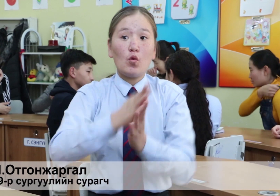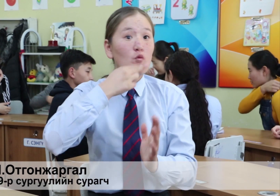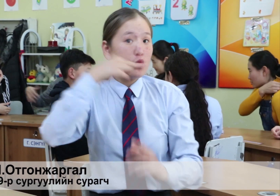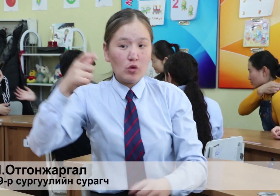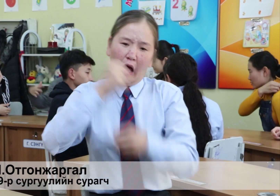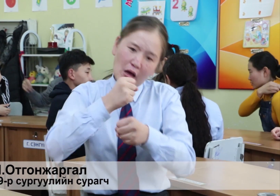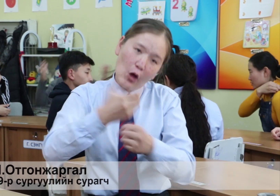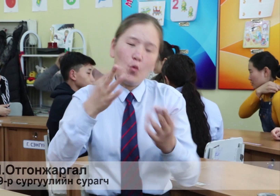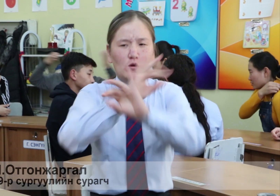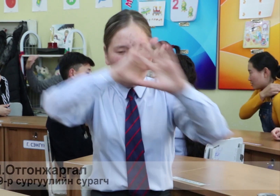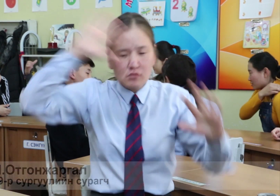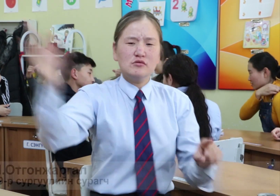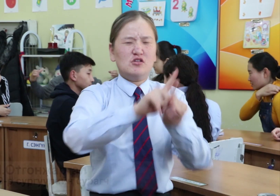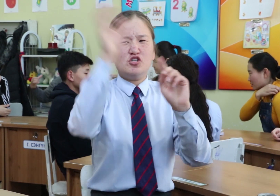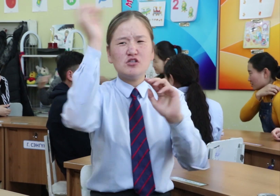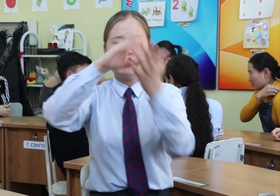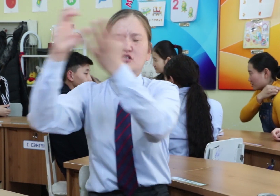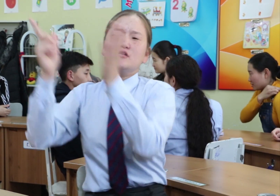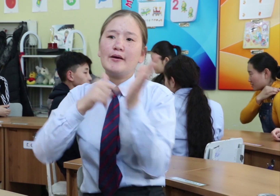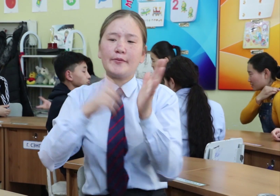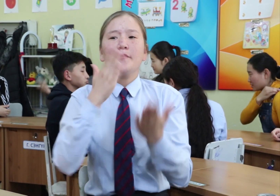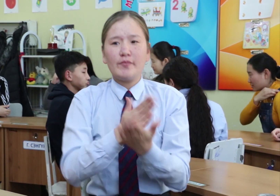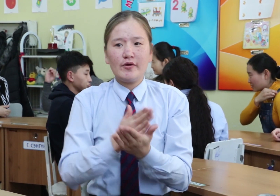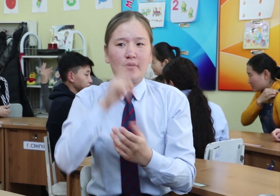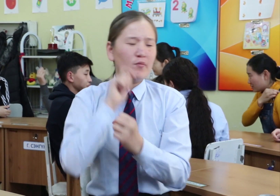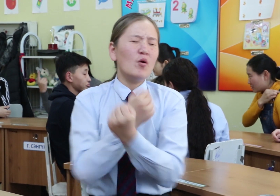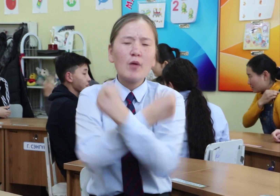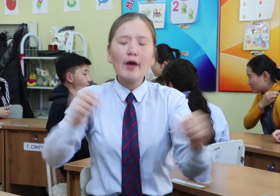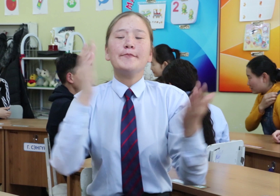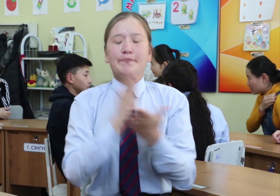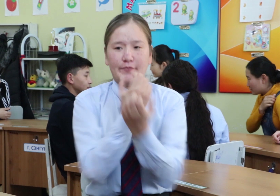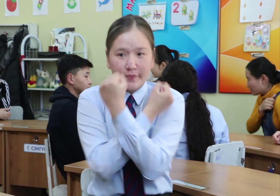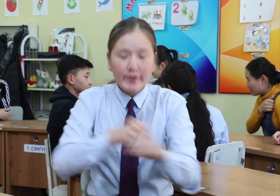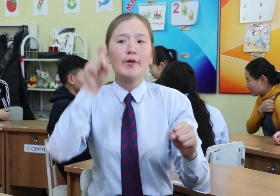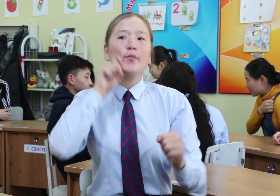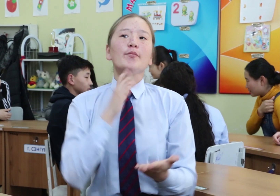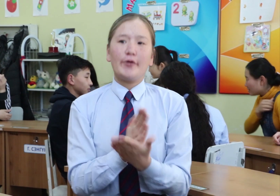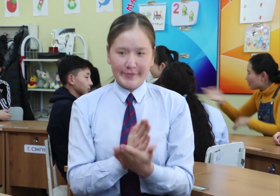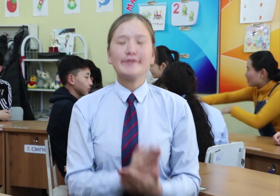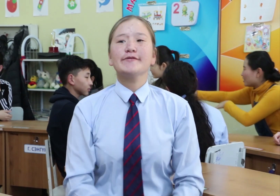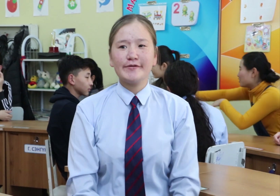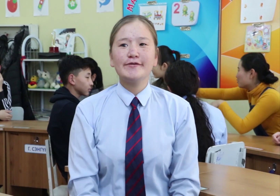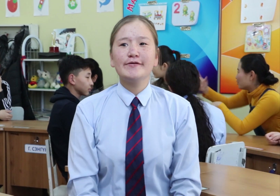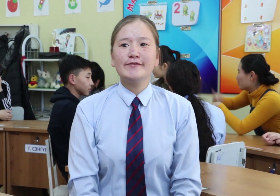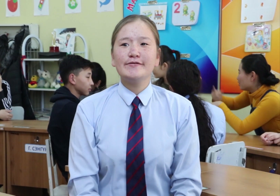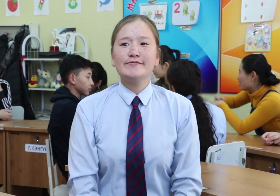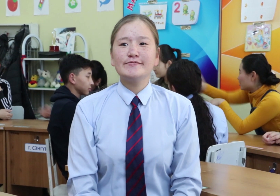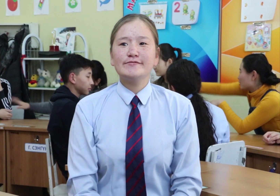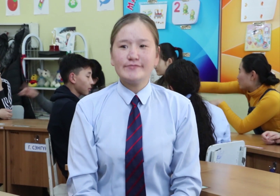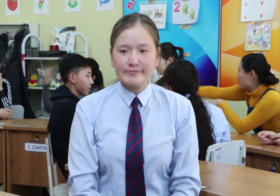байгууллагууд ер нь сонсголгүй хүмүүс хаана байна? Ер нь сонсголгүй ч бүх хүмүүс тэнд хэрэгцээтэй нь бол авралын гэрэл ингэж хүмүүсийг авраасаа гэж